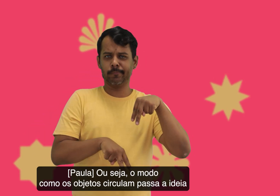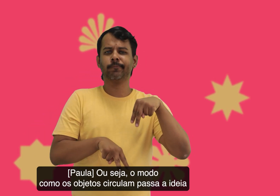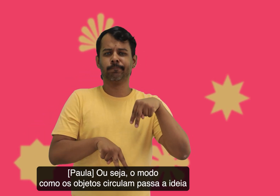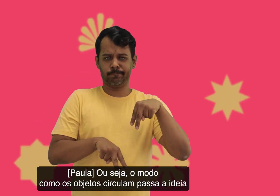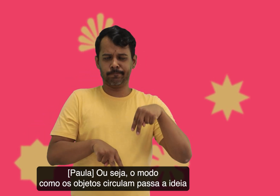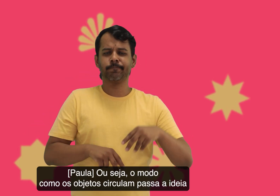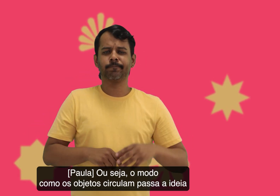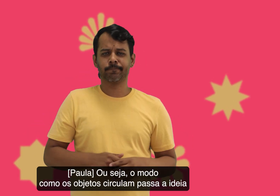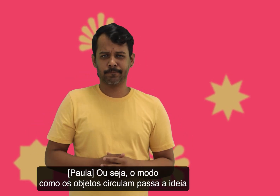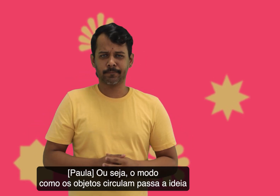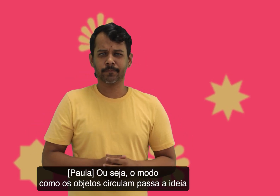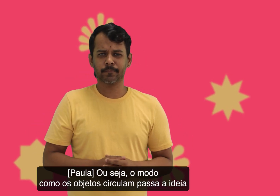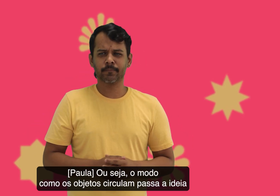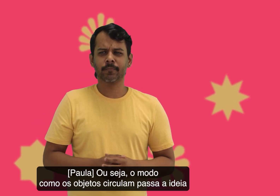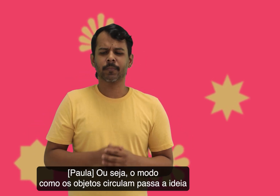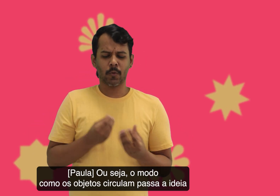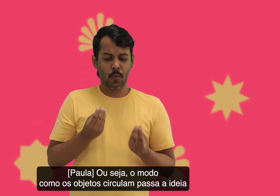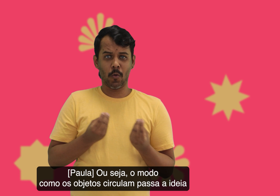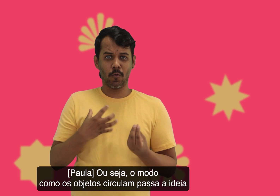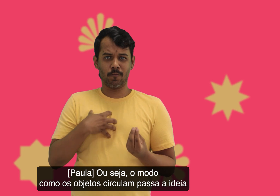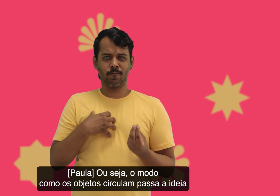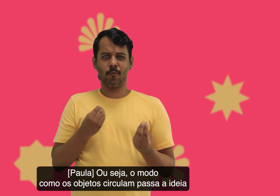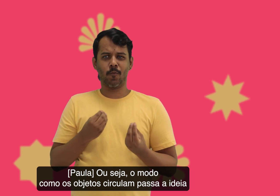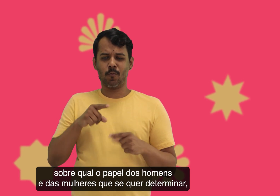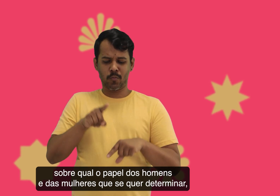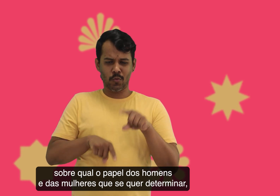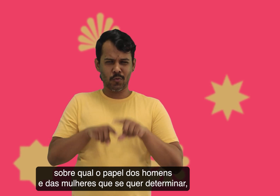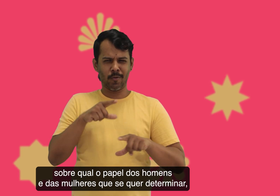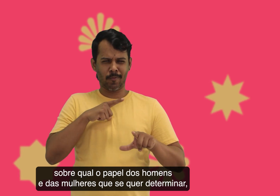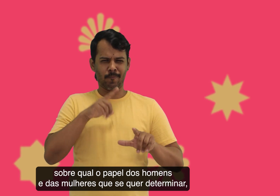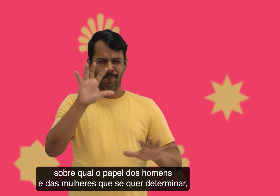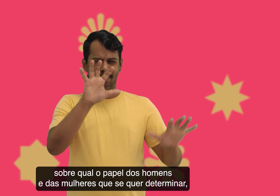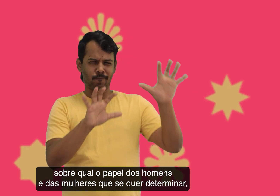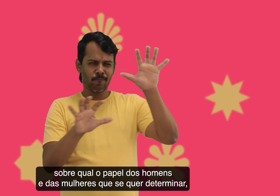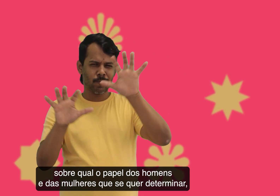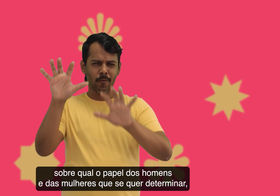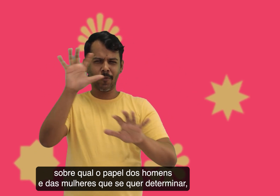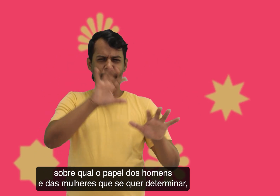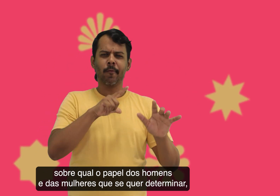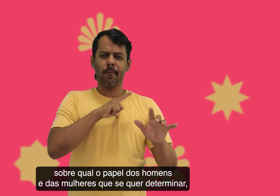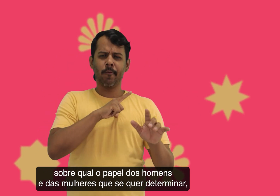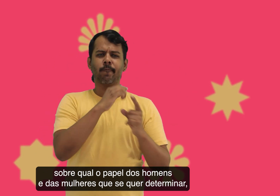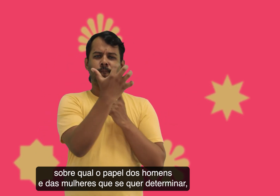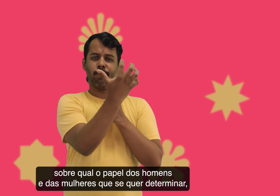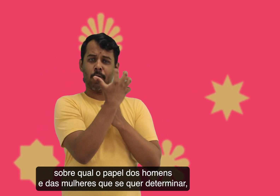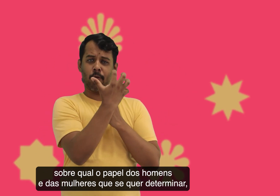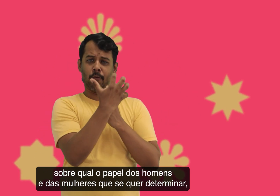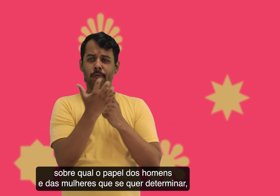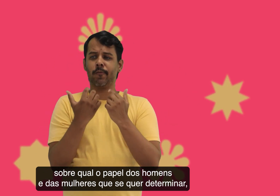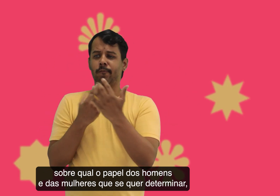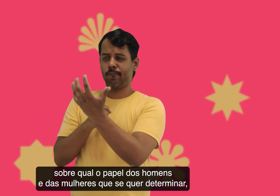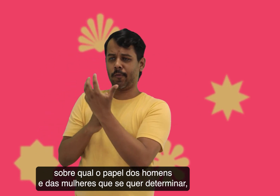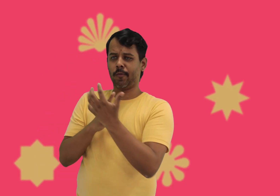seja, o modo como os objetos circulam passa ideias sobre qual o papel dos homens e das mulheres que se quer